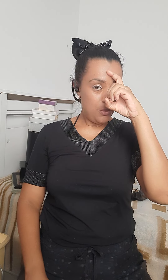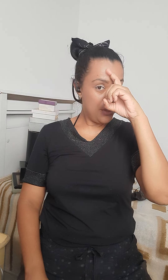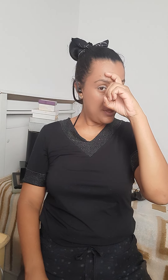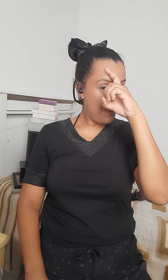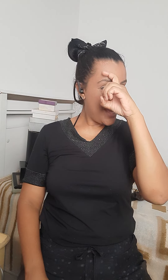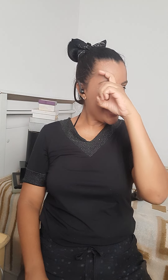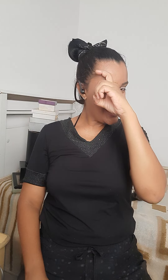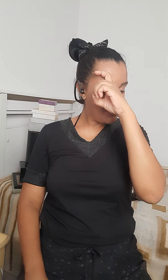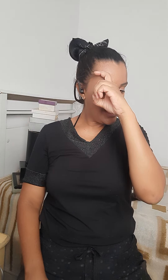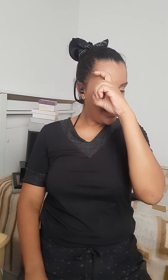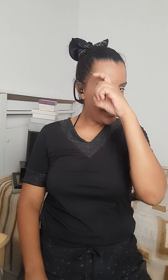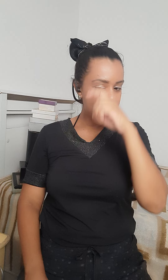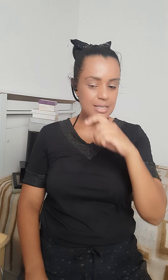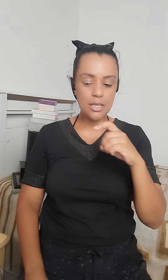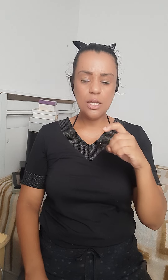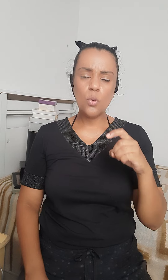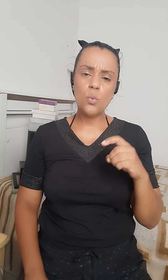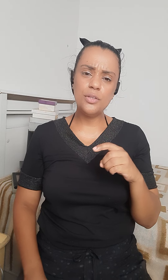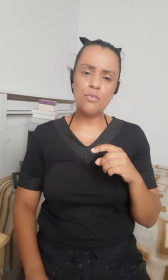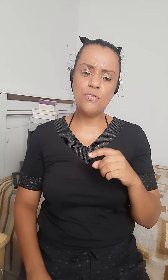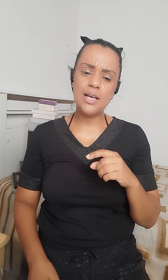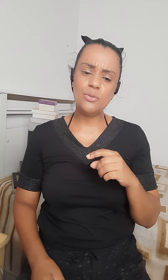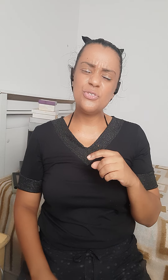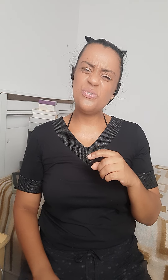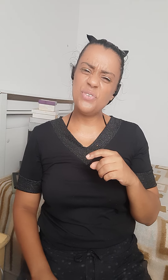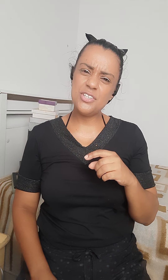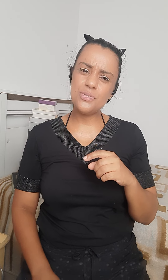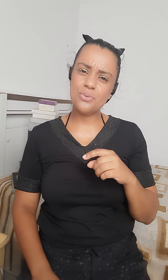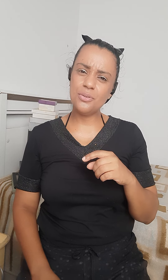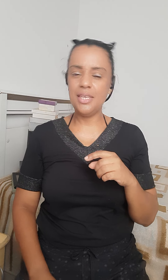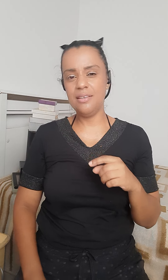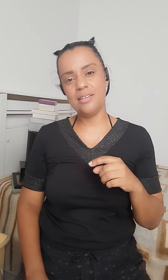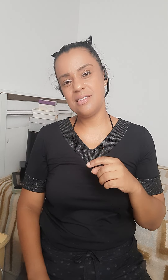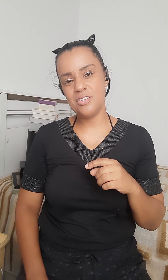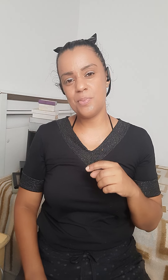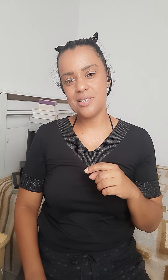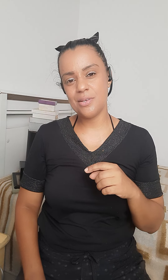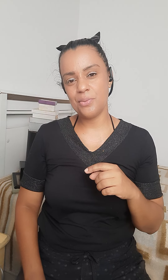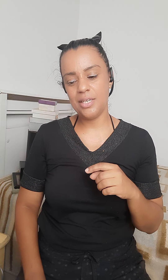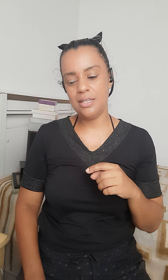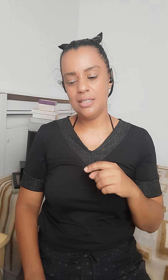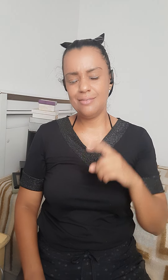movimento e passa na minha testa. Quando eu falo difícil, eu tenho que trazer expressão, né?